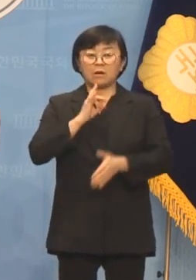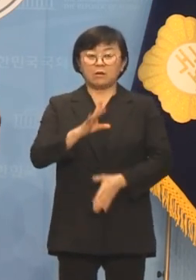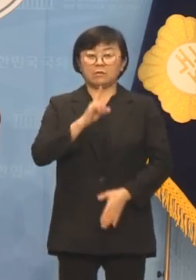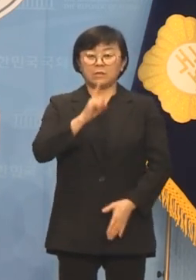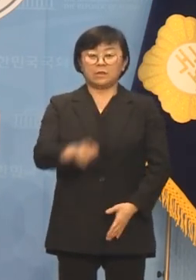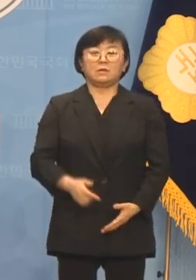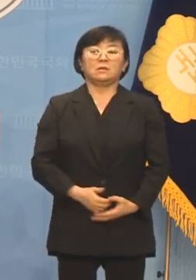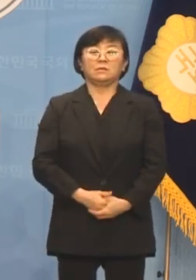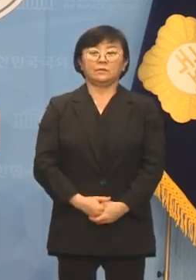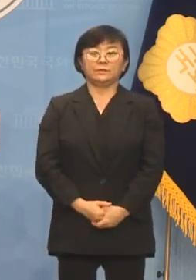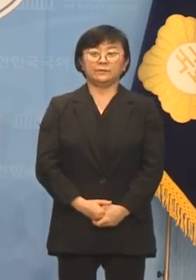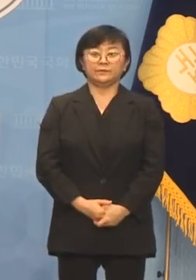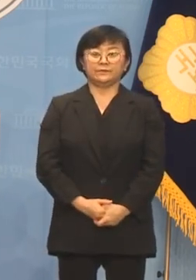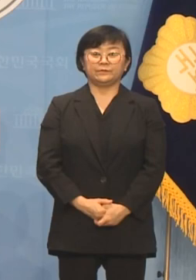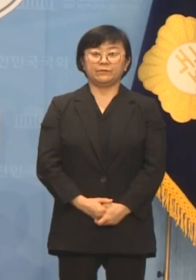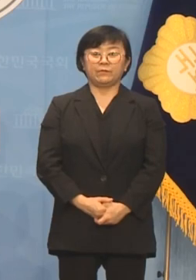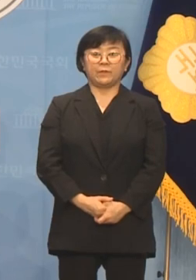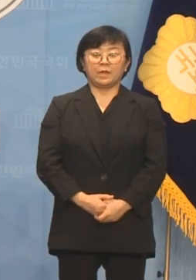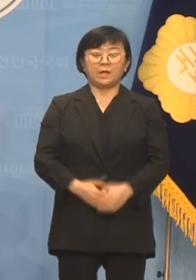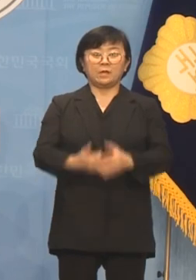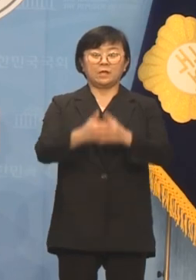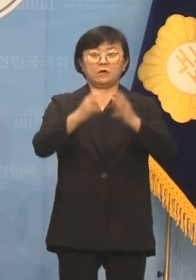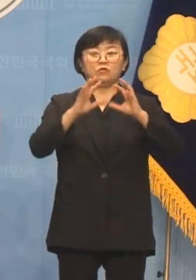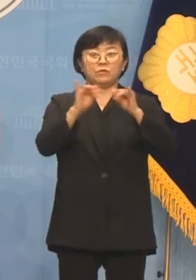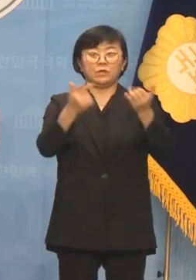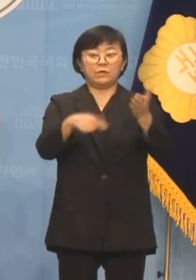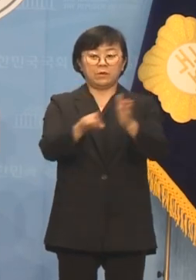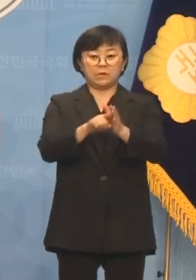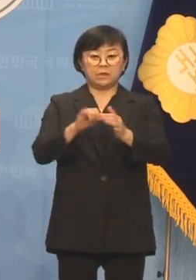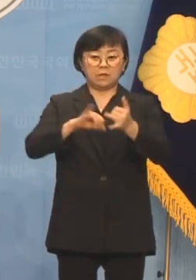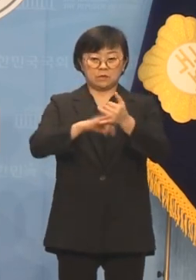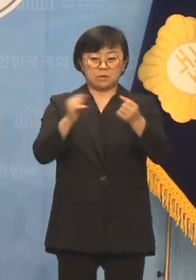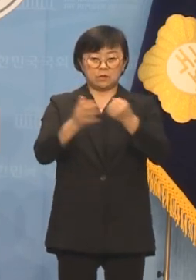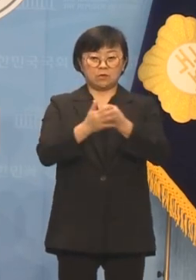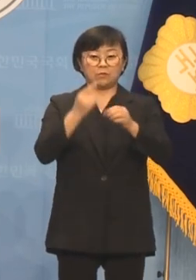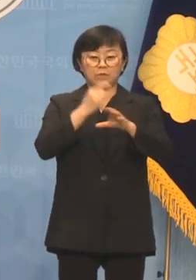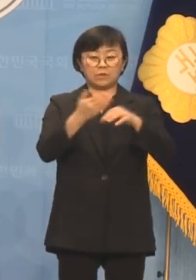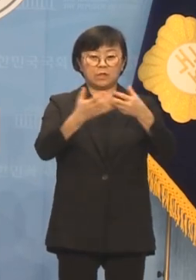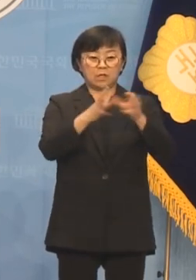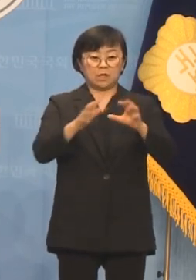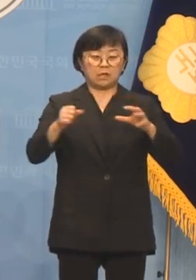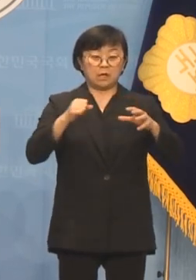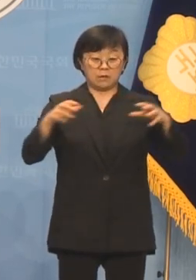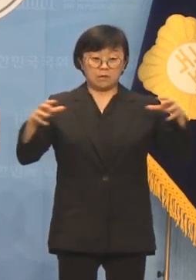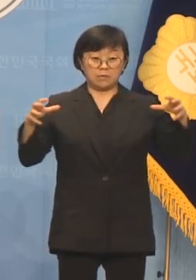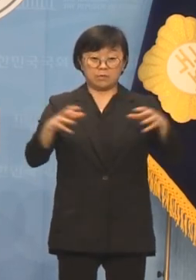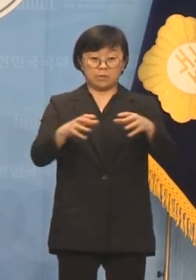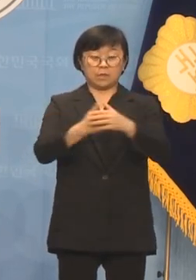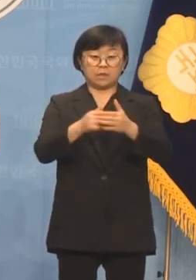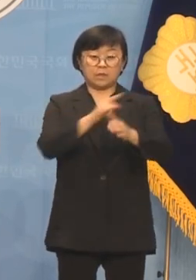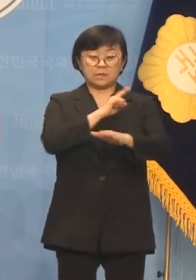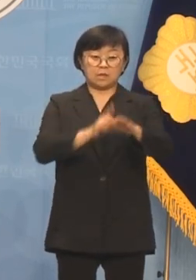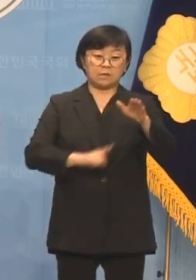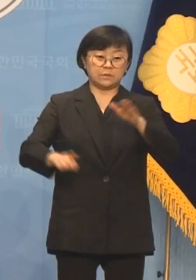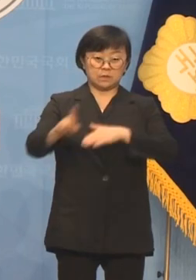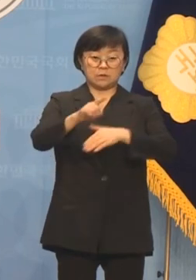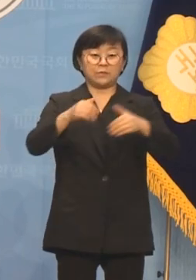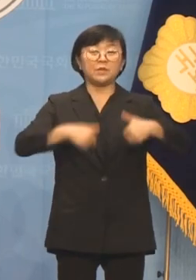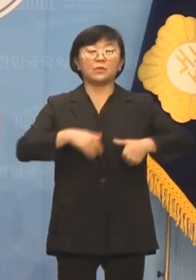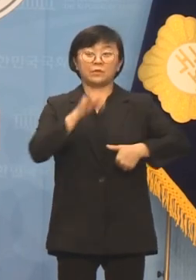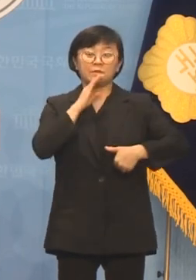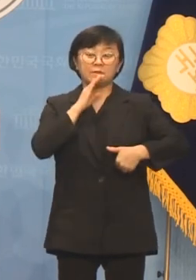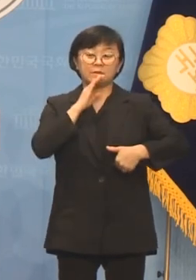분입니다. 선당 후사를 약속하고 민주당의 단합을 위해 가장 앞장서야 할